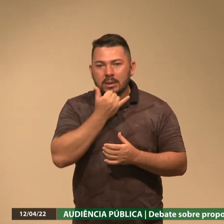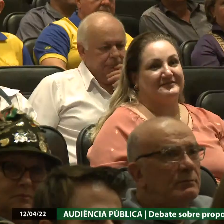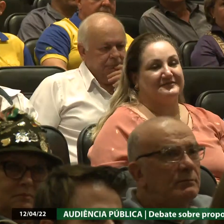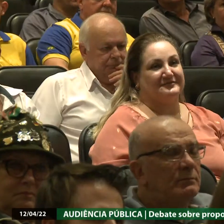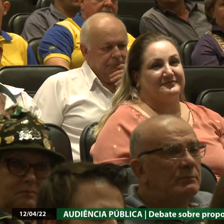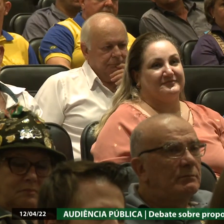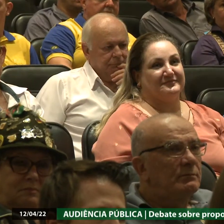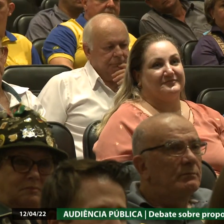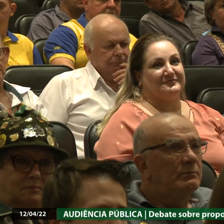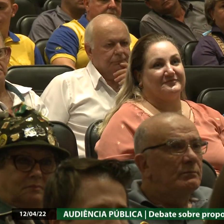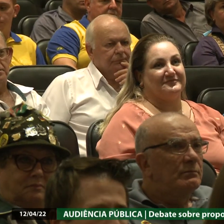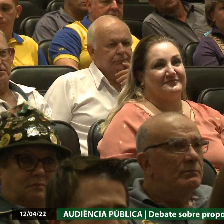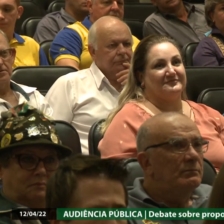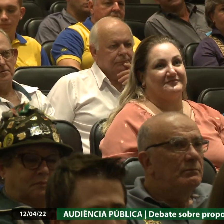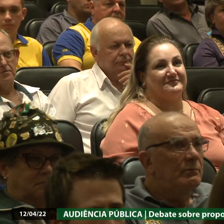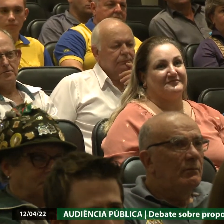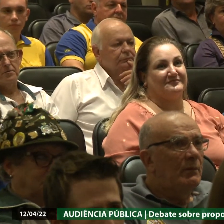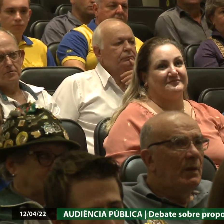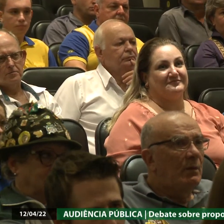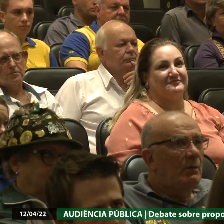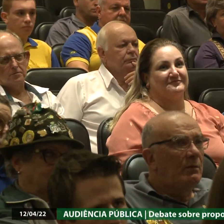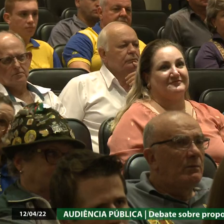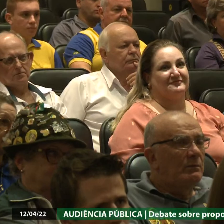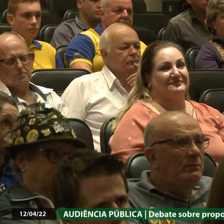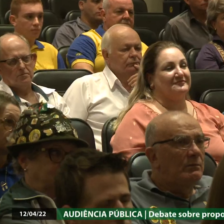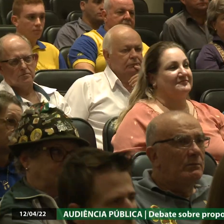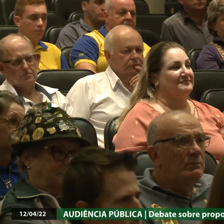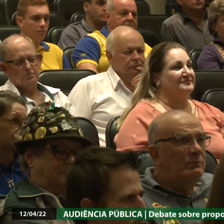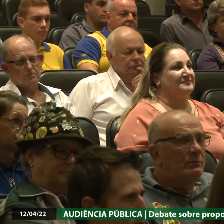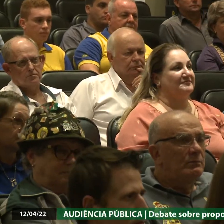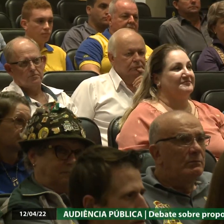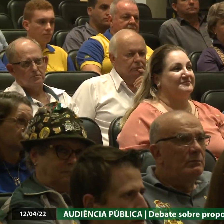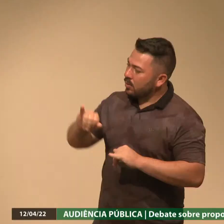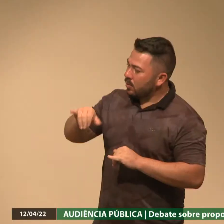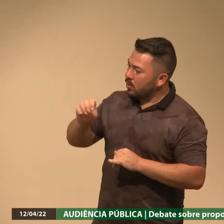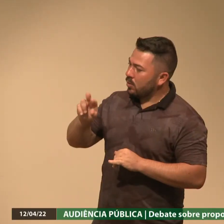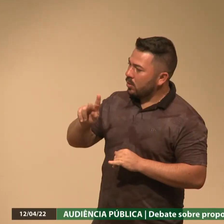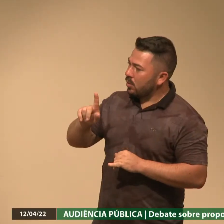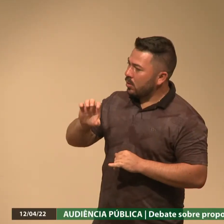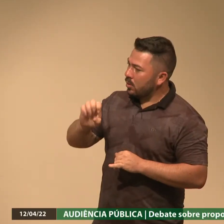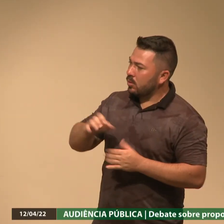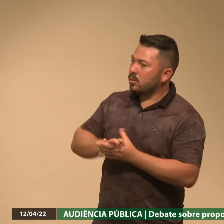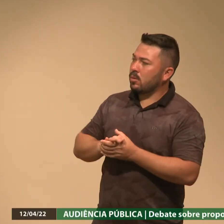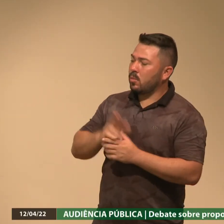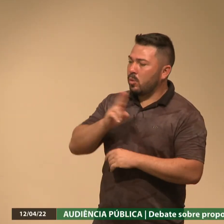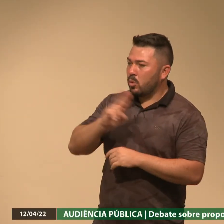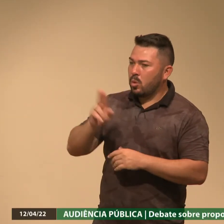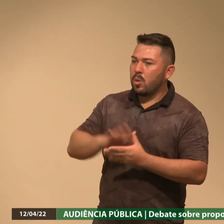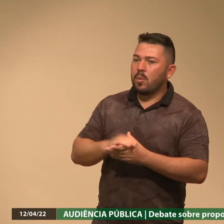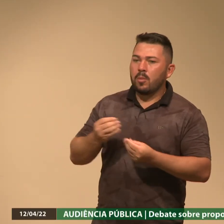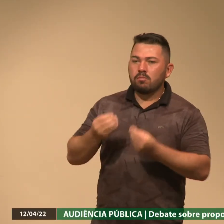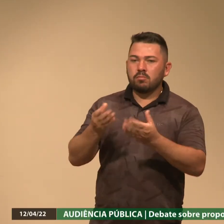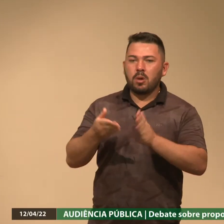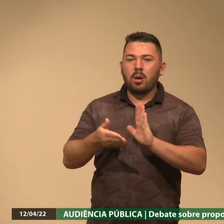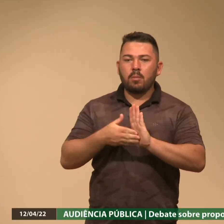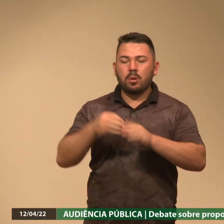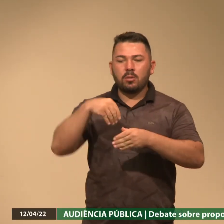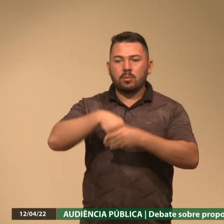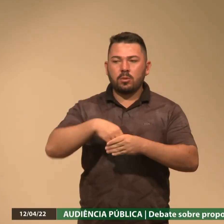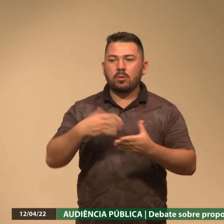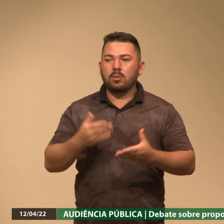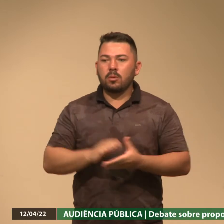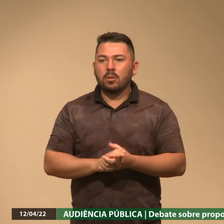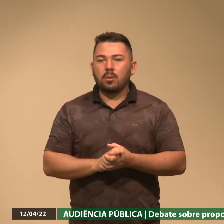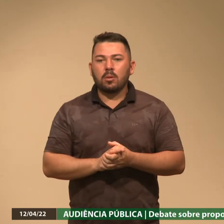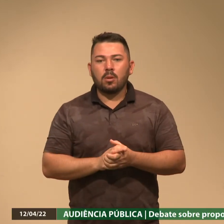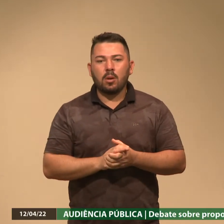aqui feliz tá Jorge pela notícia pela coragem ter colocado seu nome à disposição Santa Catarina precisa disso